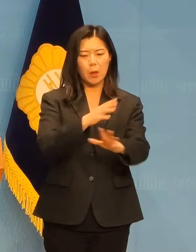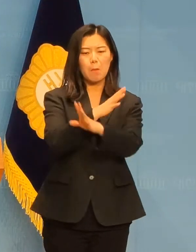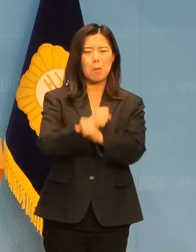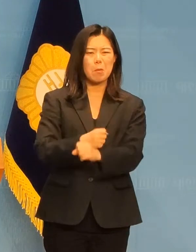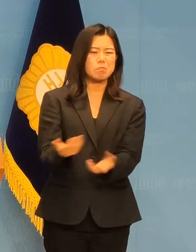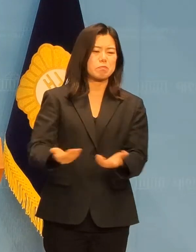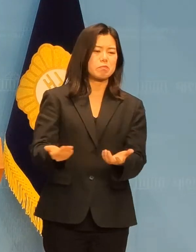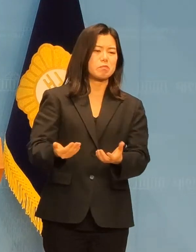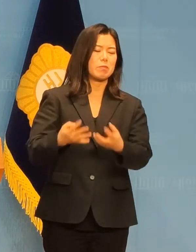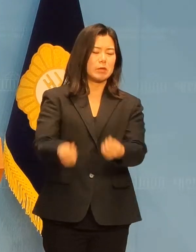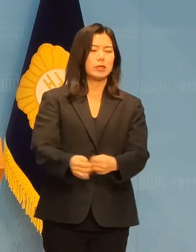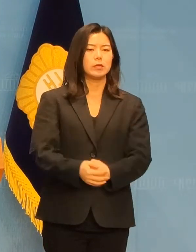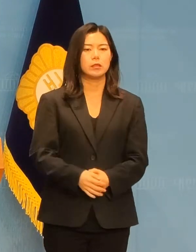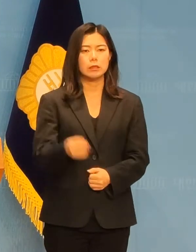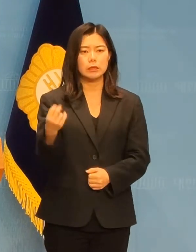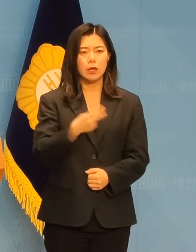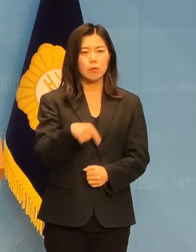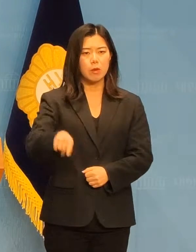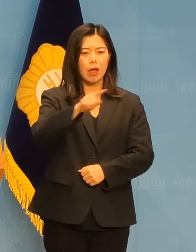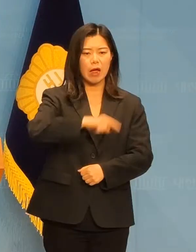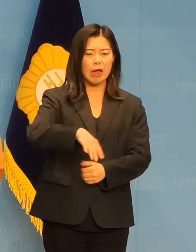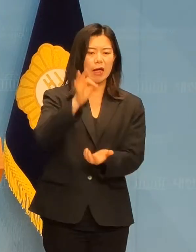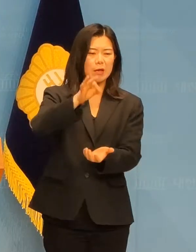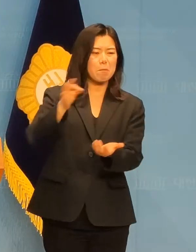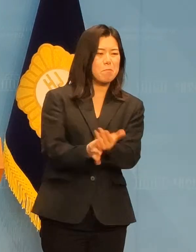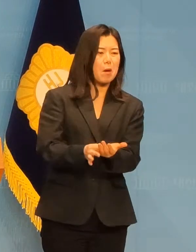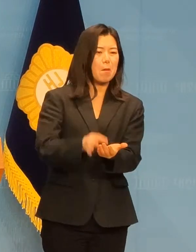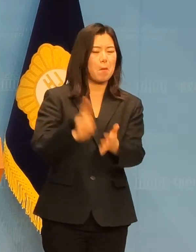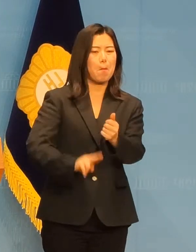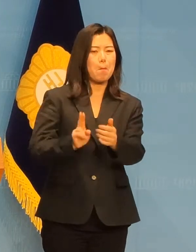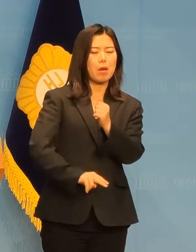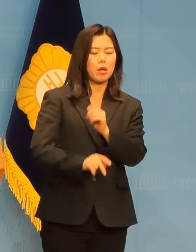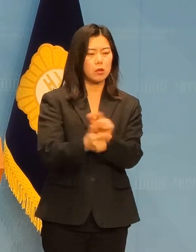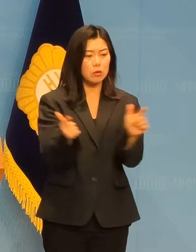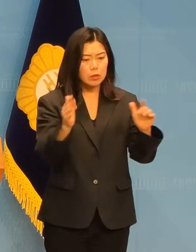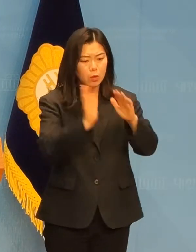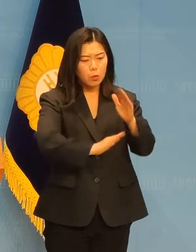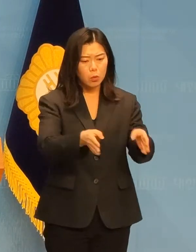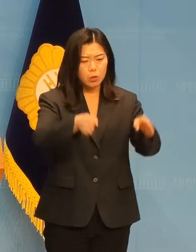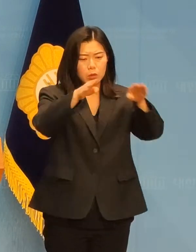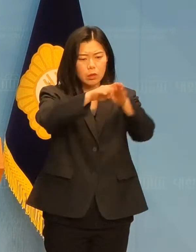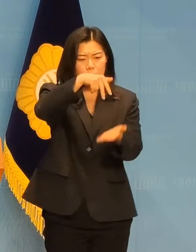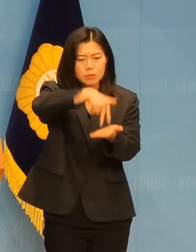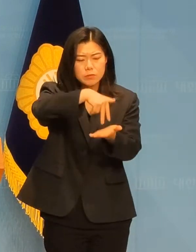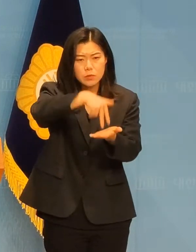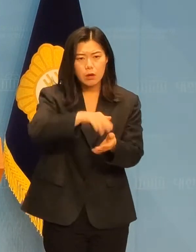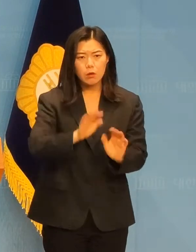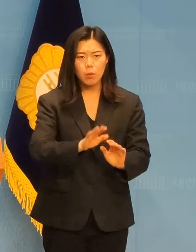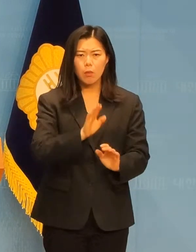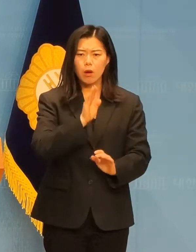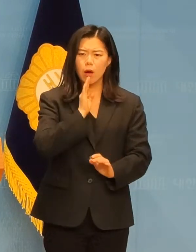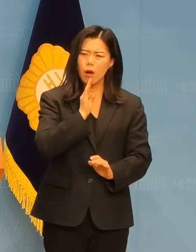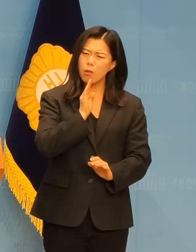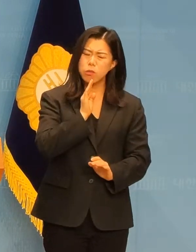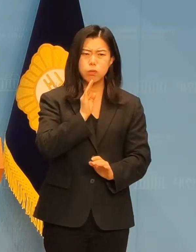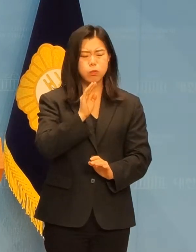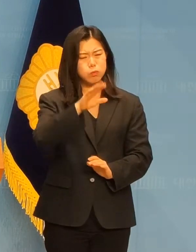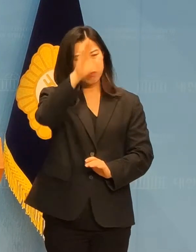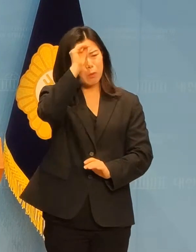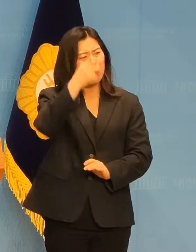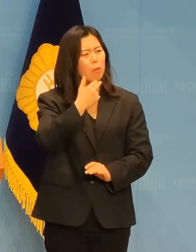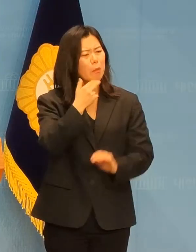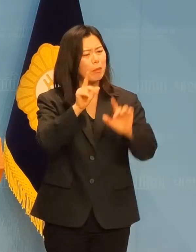남발하고 하청 과정에서 가격 후려치기 등 여러 가지 공공기관으로서 해선 안 될 행위들을 그동안 계속해서